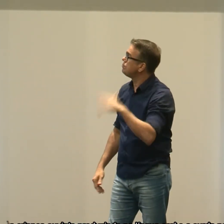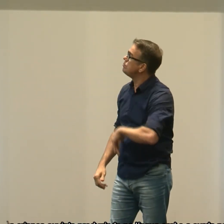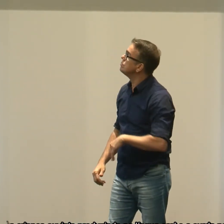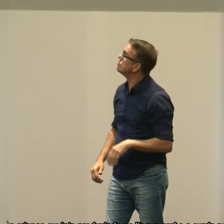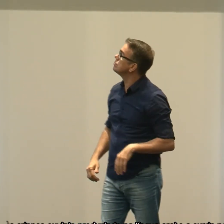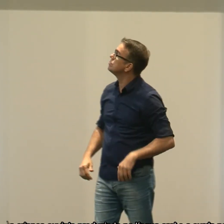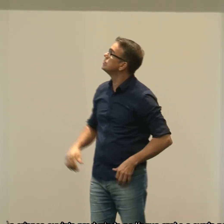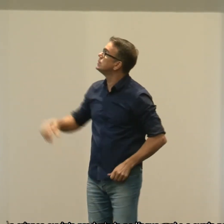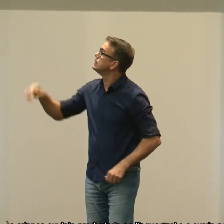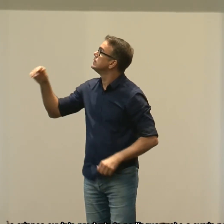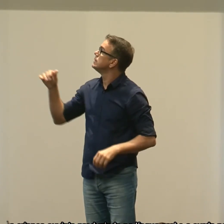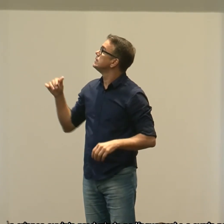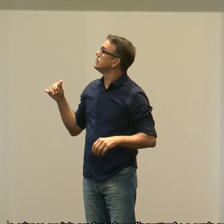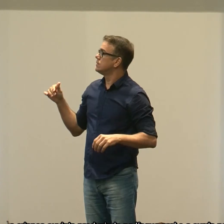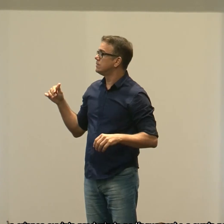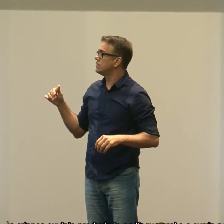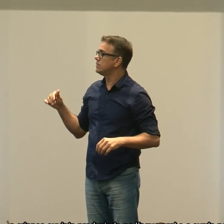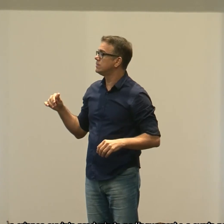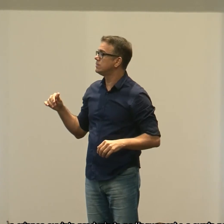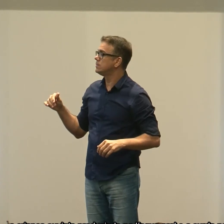oral e a surda na língua de sinais. Pode passar.